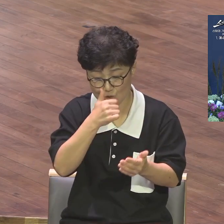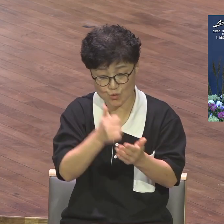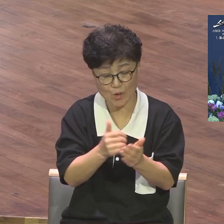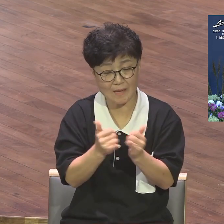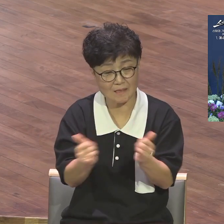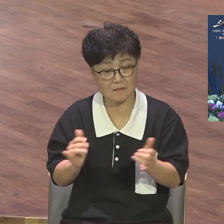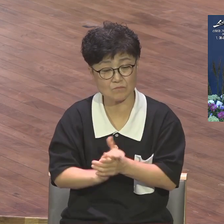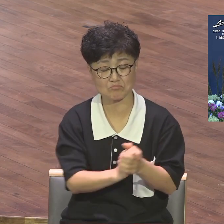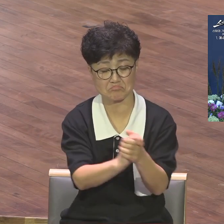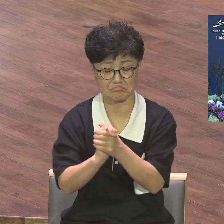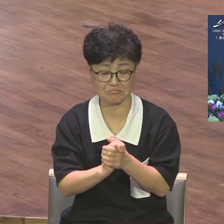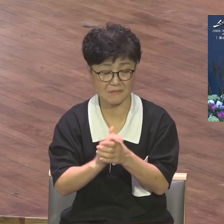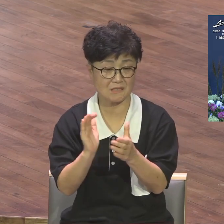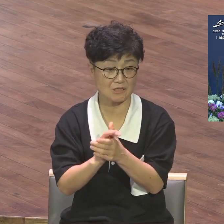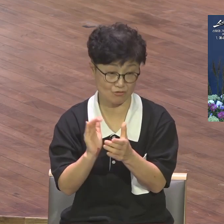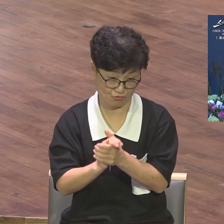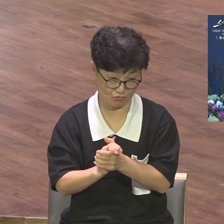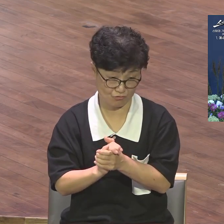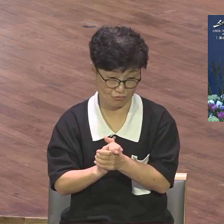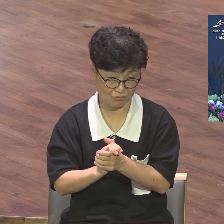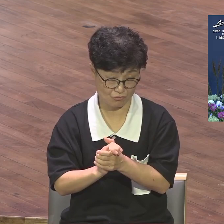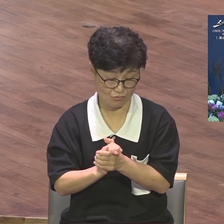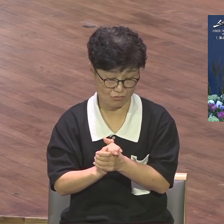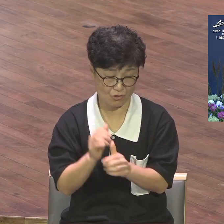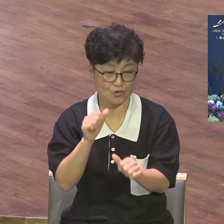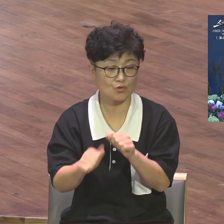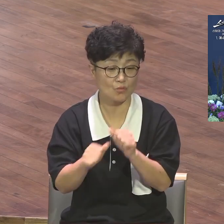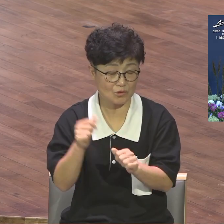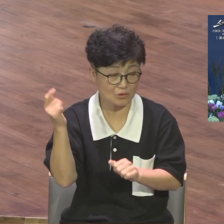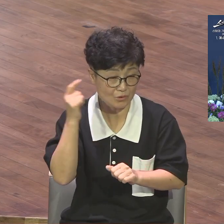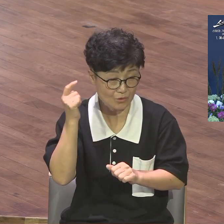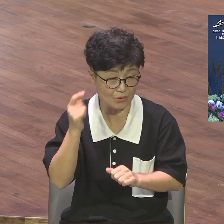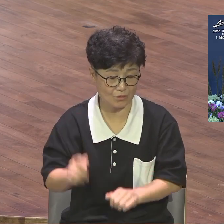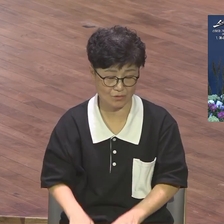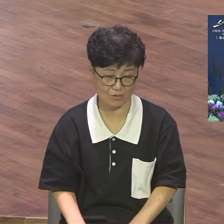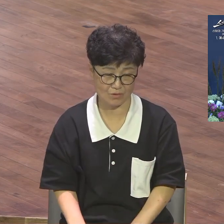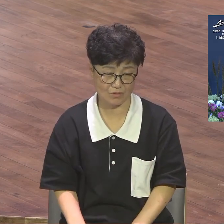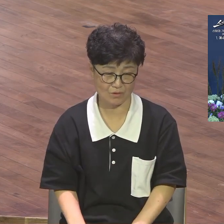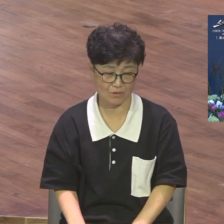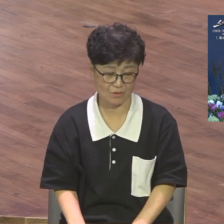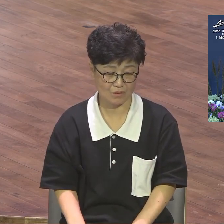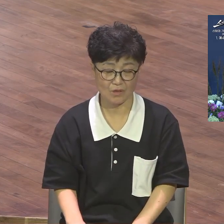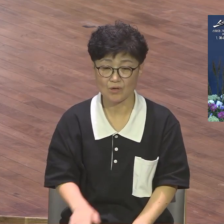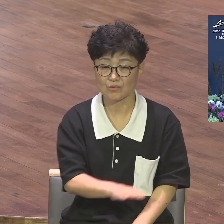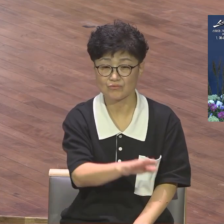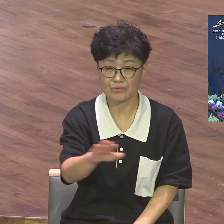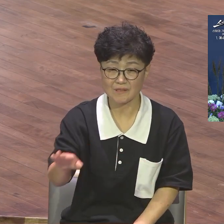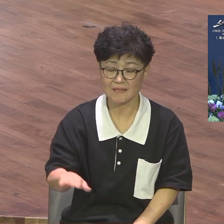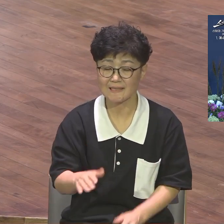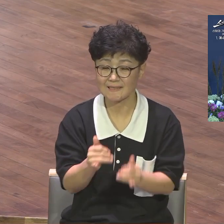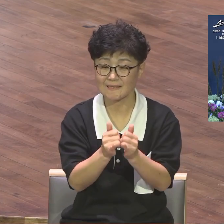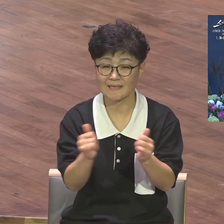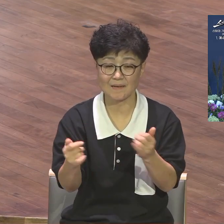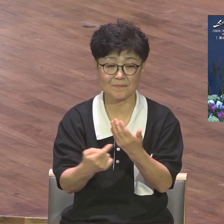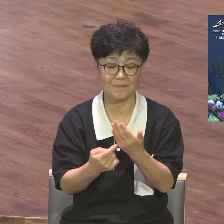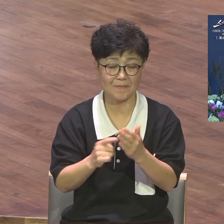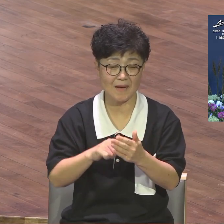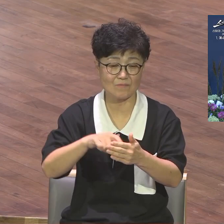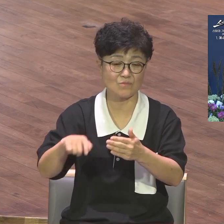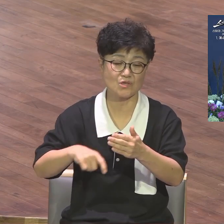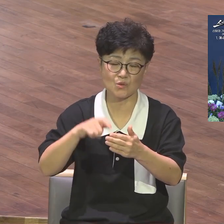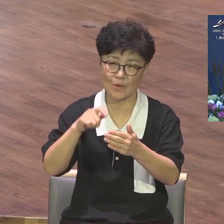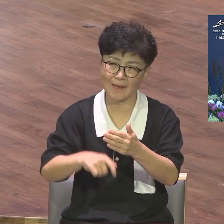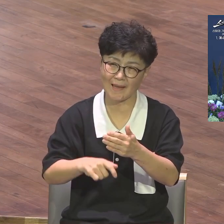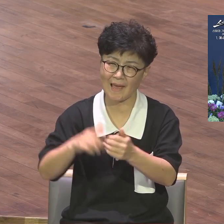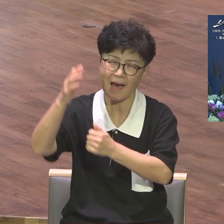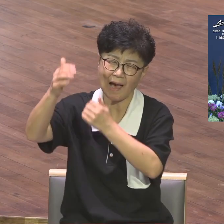되어진 것입니다. 이처럼 어느 시대에 우리가 어느 종족을 막론하고 인간의 마음속에는 이 신을 찾고자